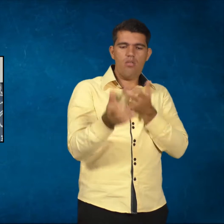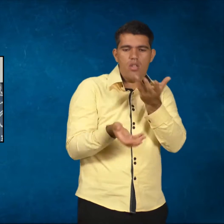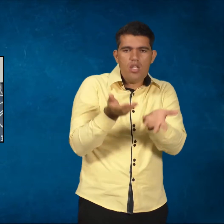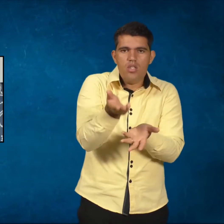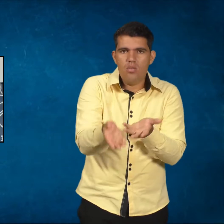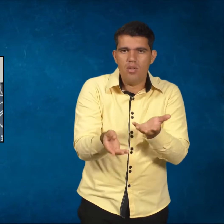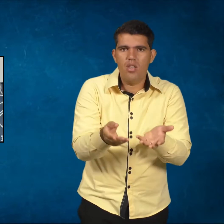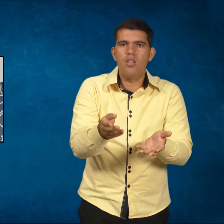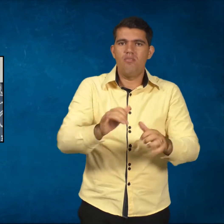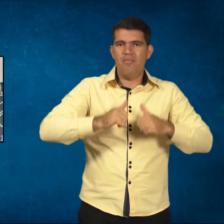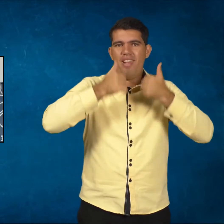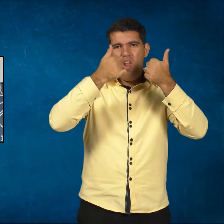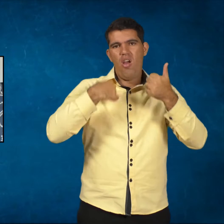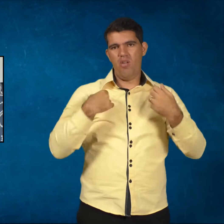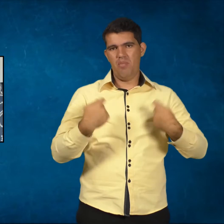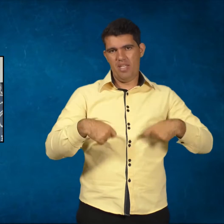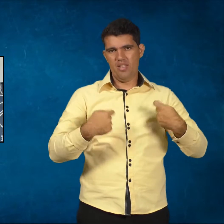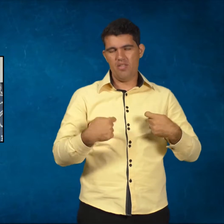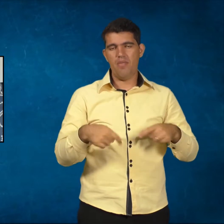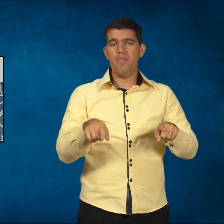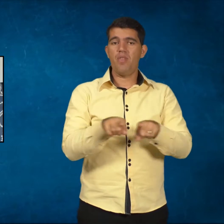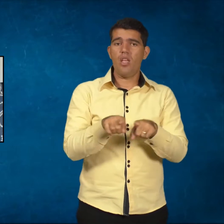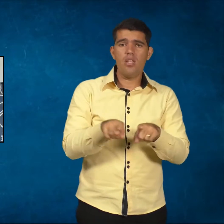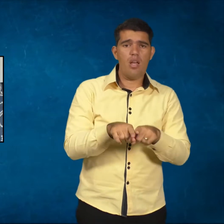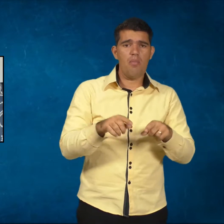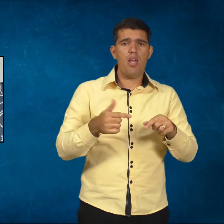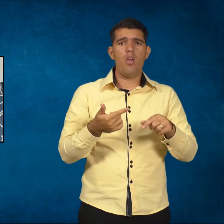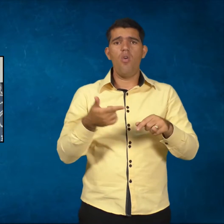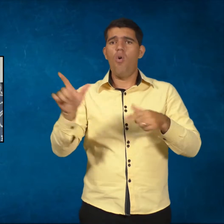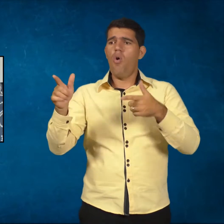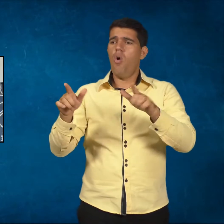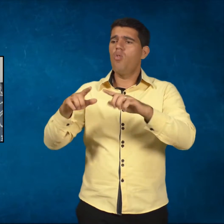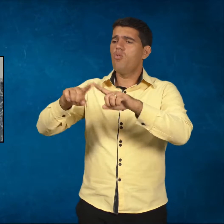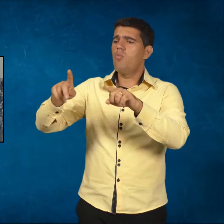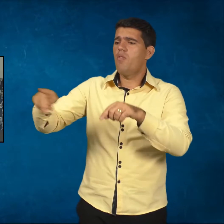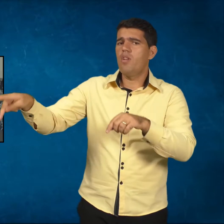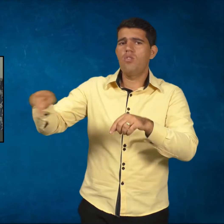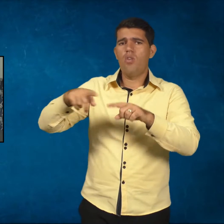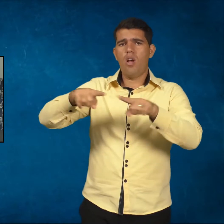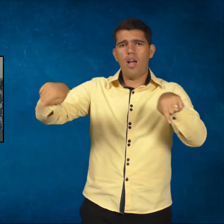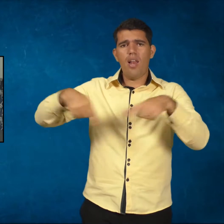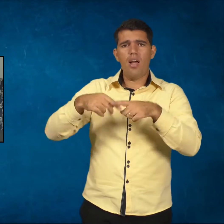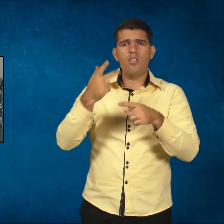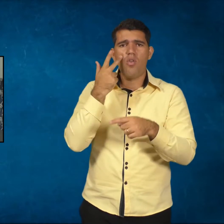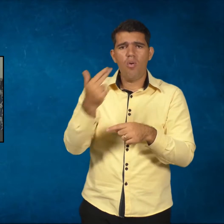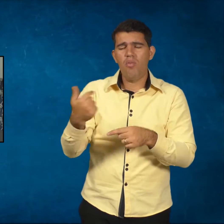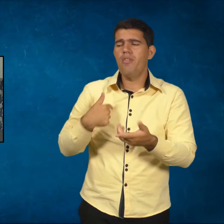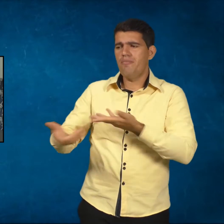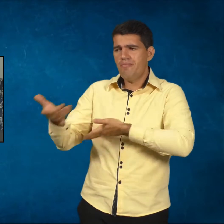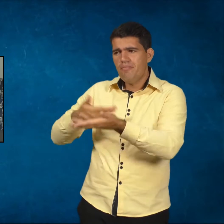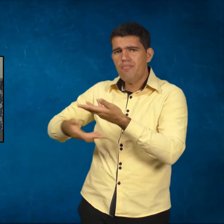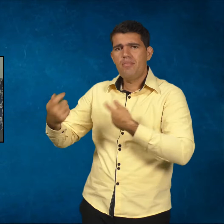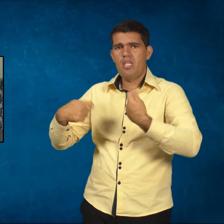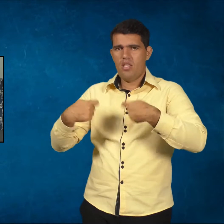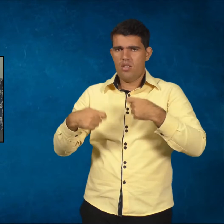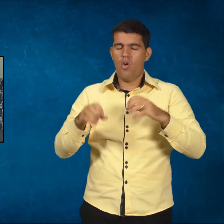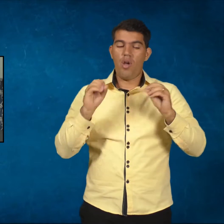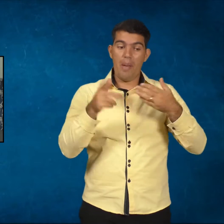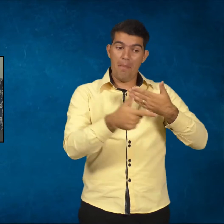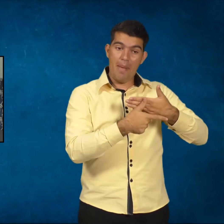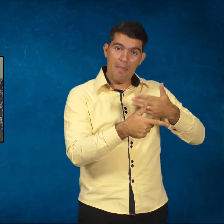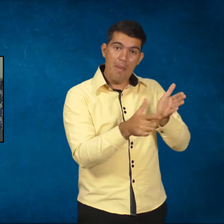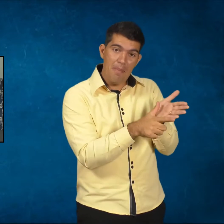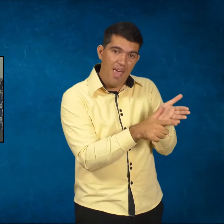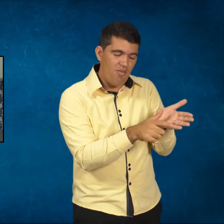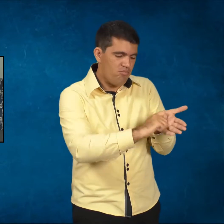no AE, quanto na articulação com os professores de classe comum. Então, mais uma vez, no papel, ótimo, né?